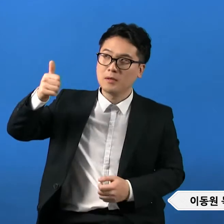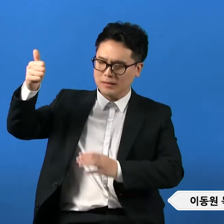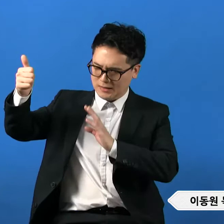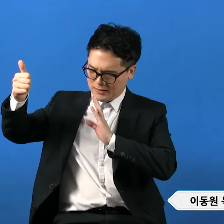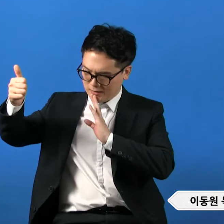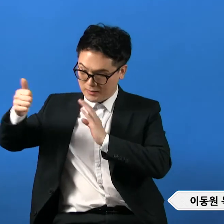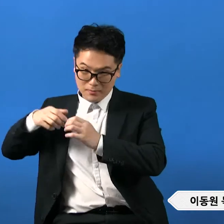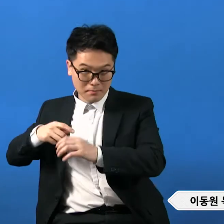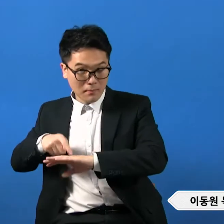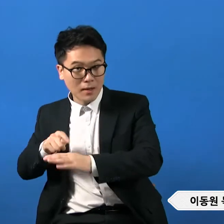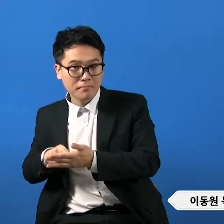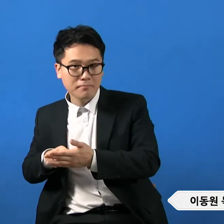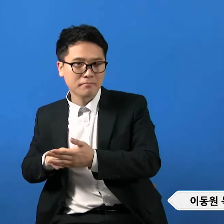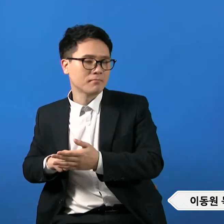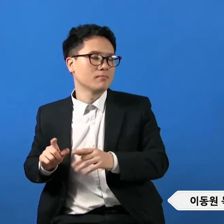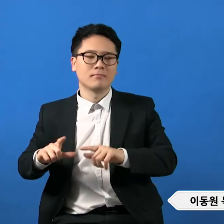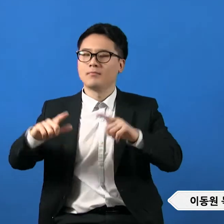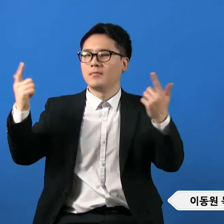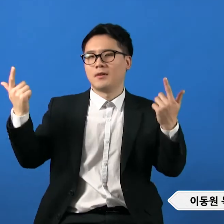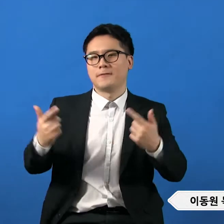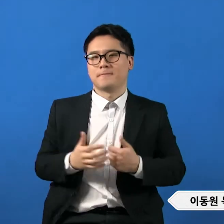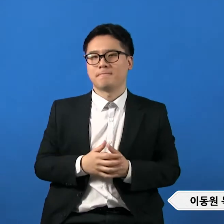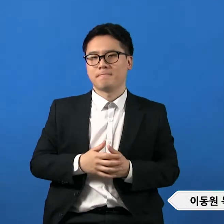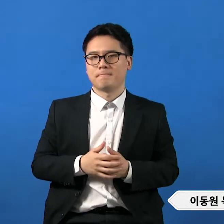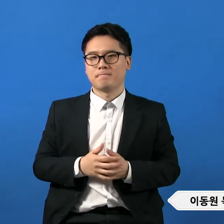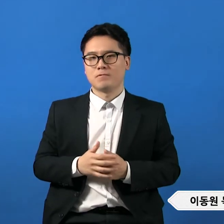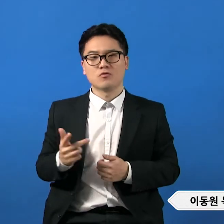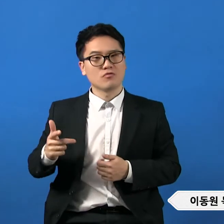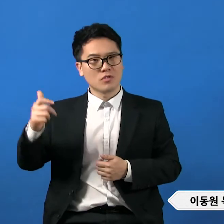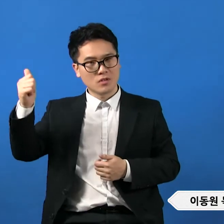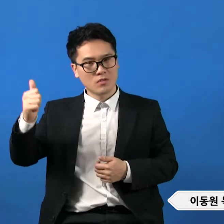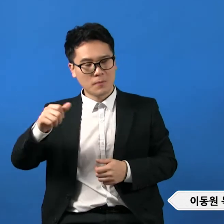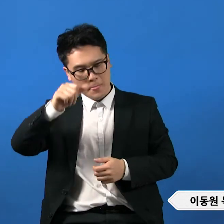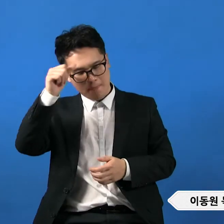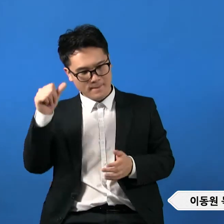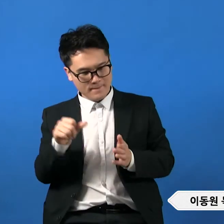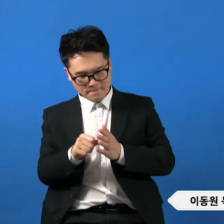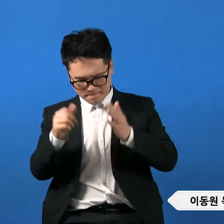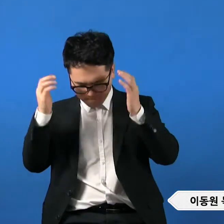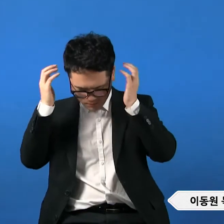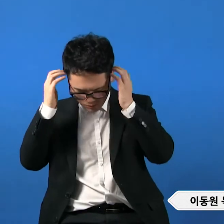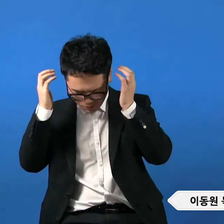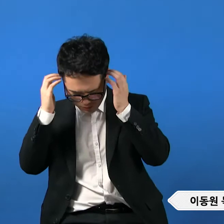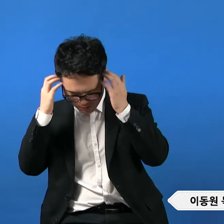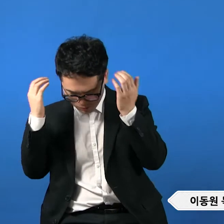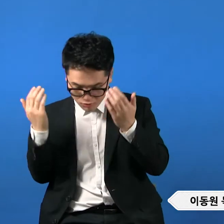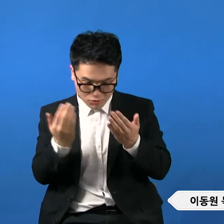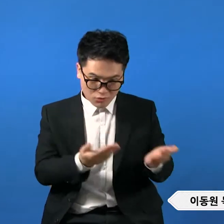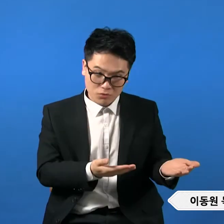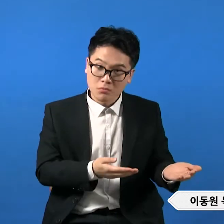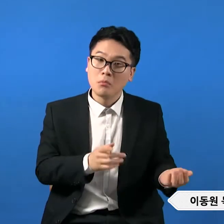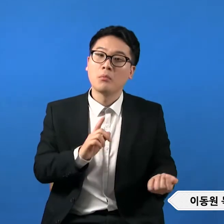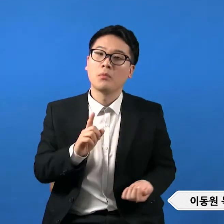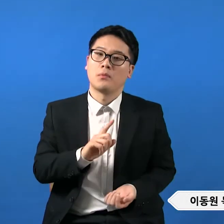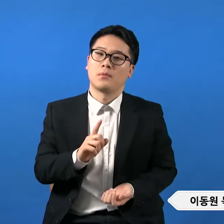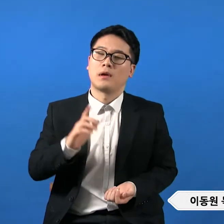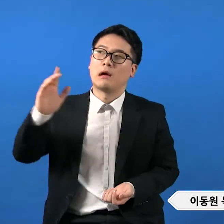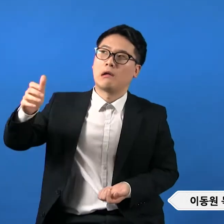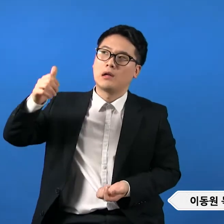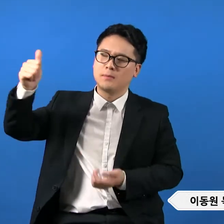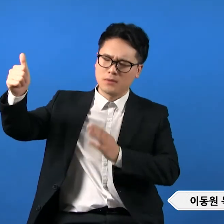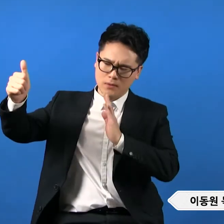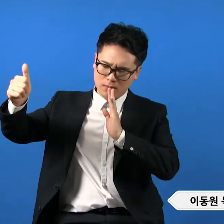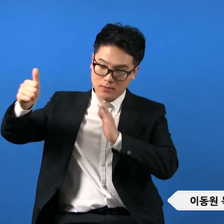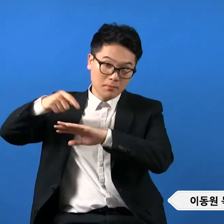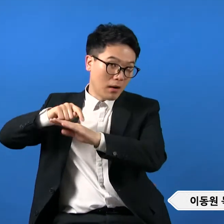아니로다. 네. 주께서 인생으로 근심하고 고생하게 하시는 것, 그것은 내